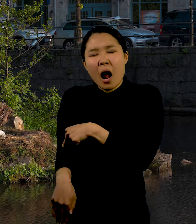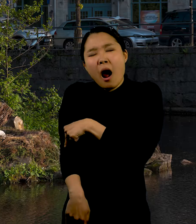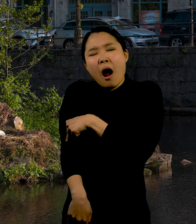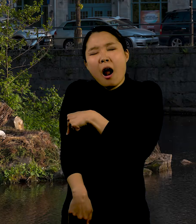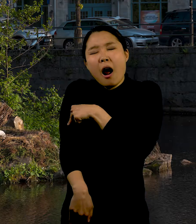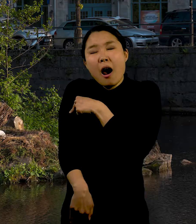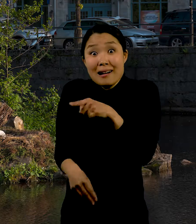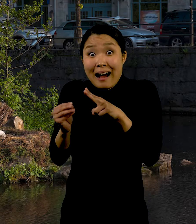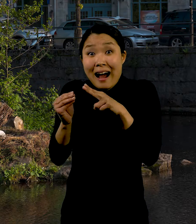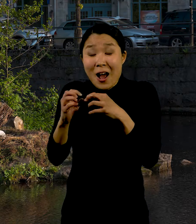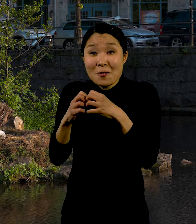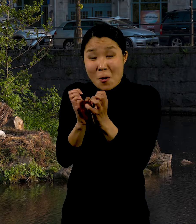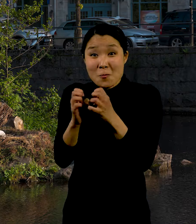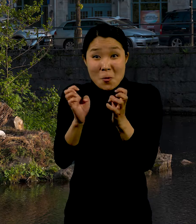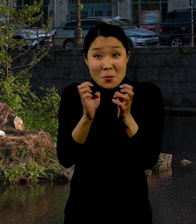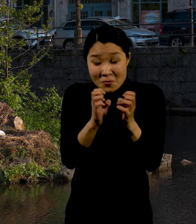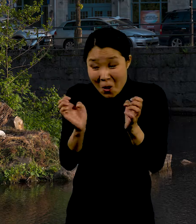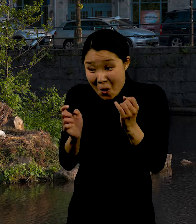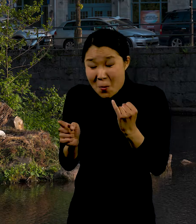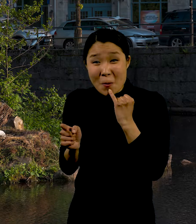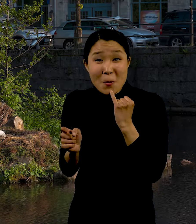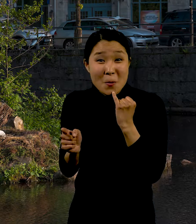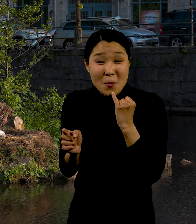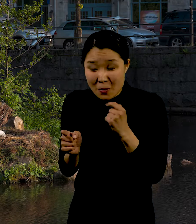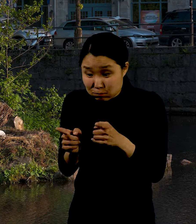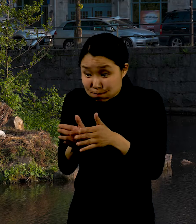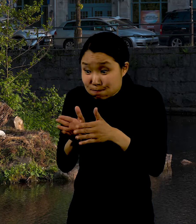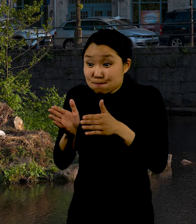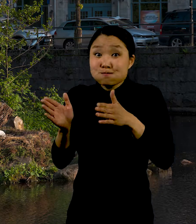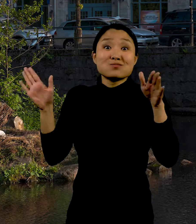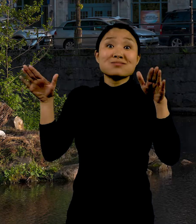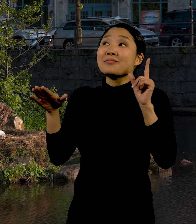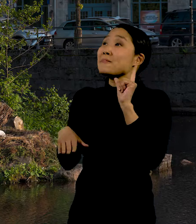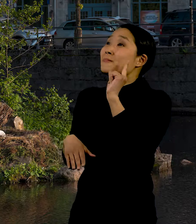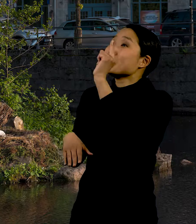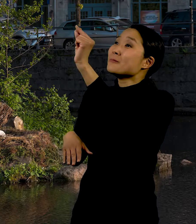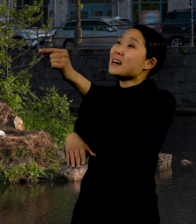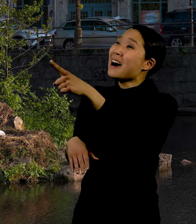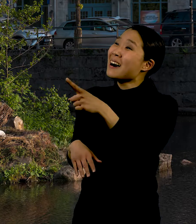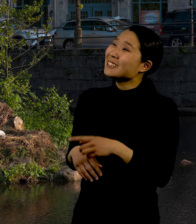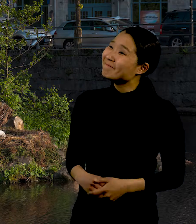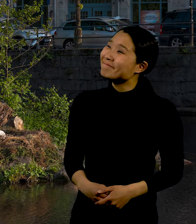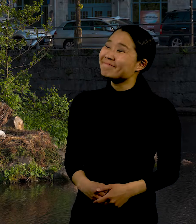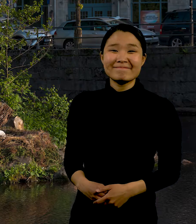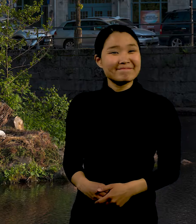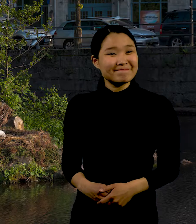Evelins installation, Redet, på den lilla holmen i Svartån ser på en gång skyddat ut från mänskliga plundrare, men